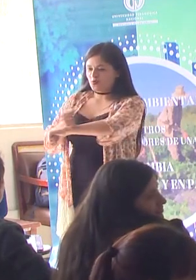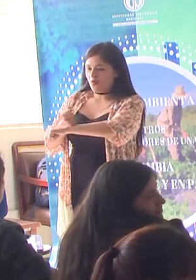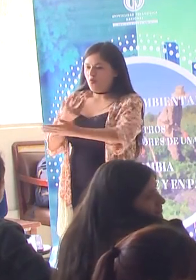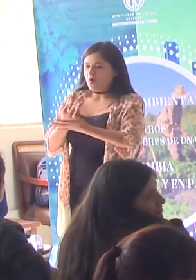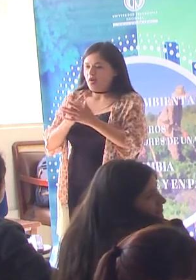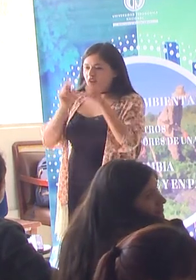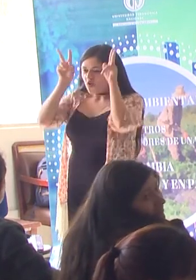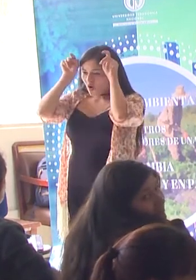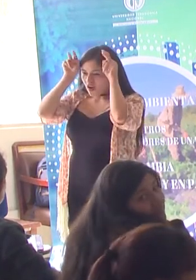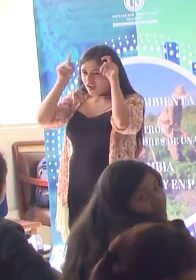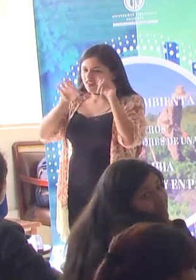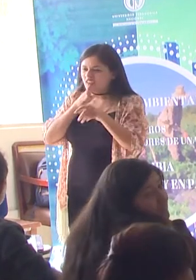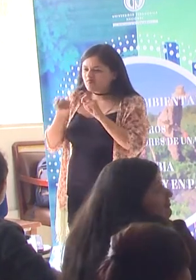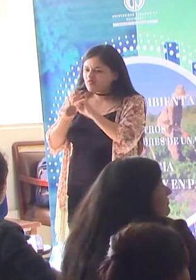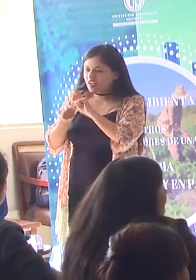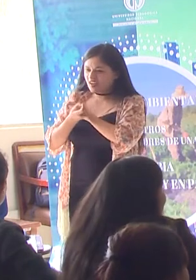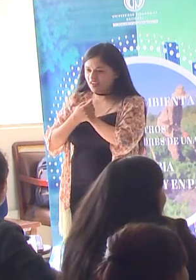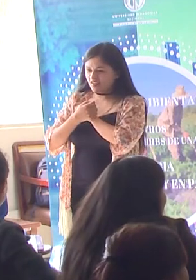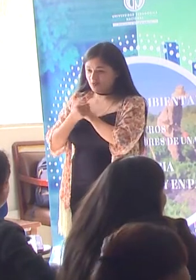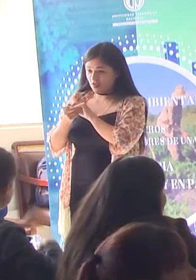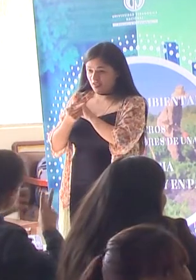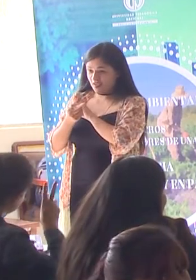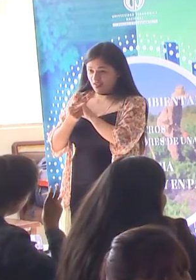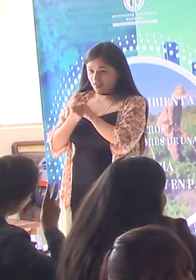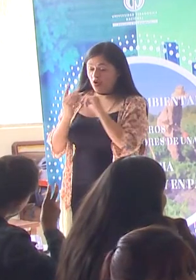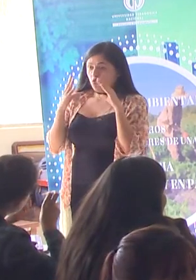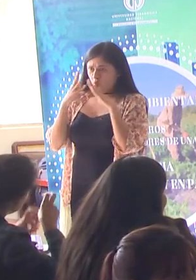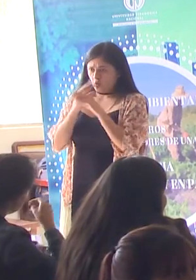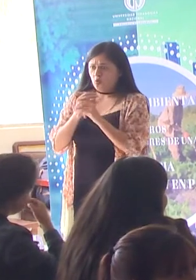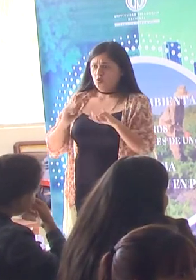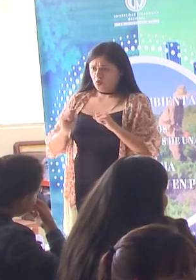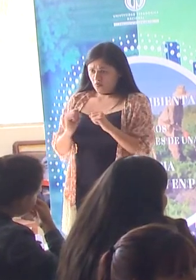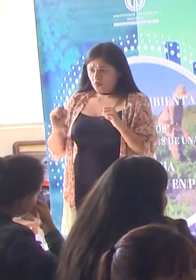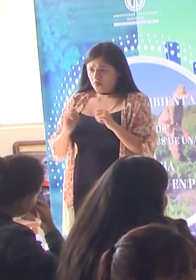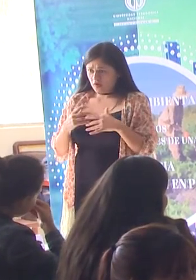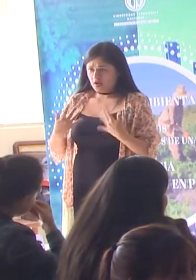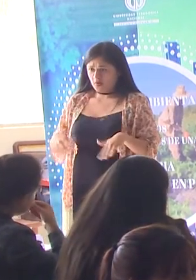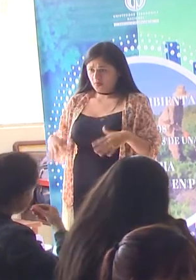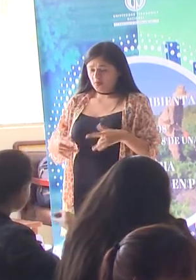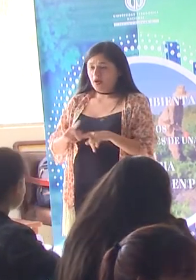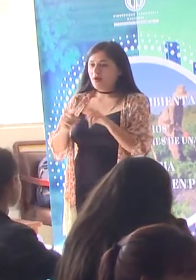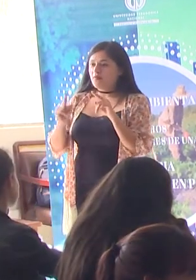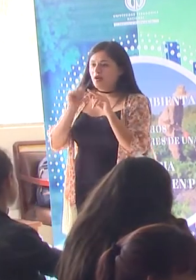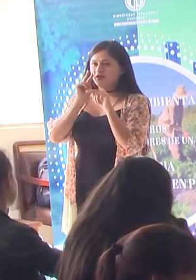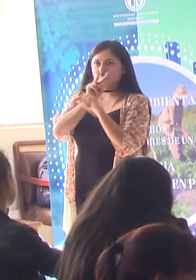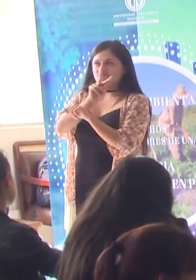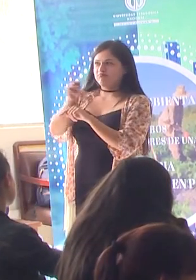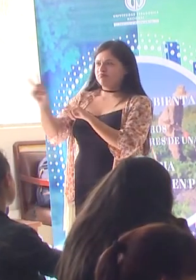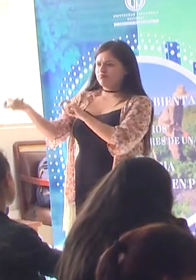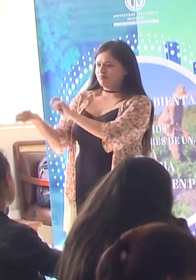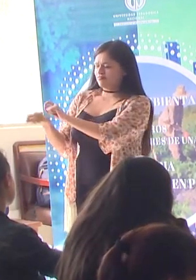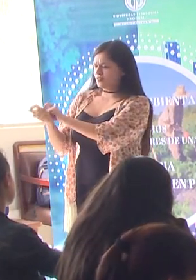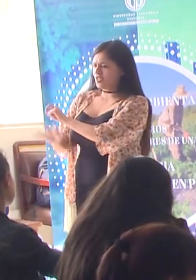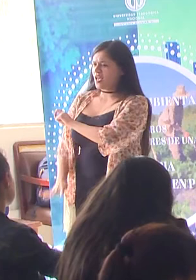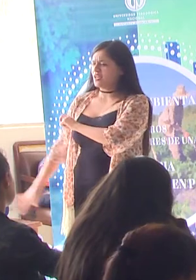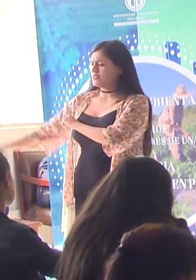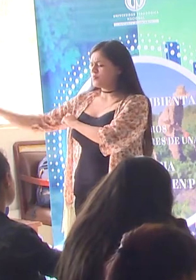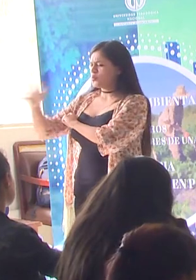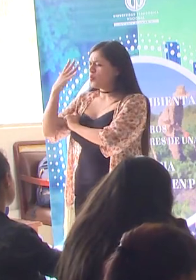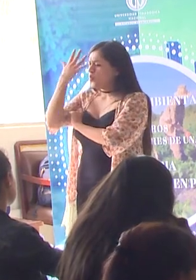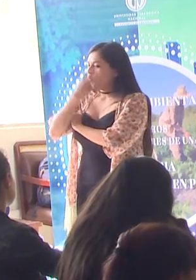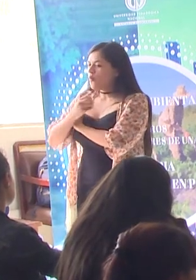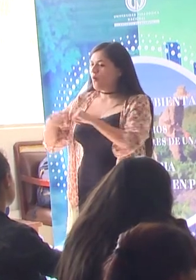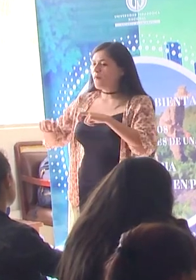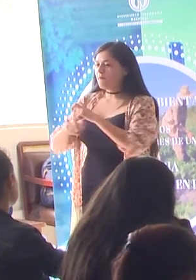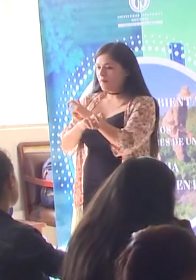bien noches frías no cuando tienen un paraíso a sus a sus pies tienen un paraíso como parque